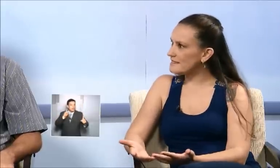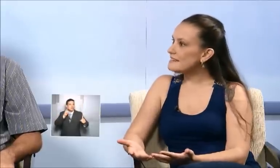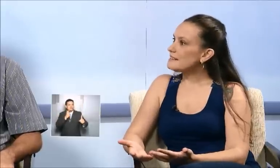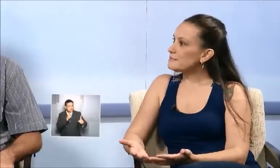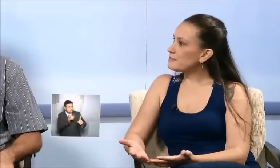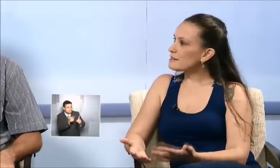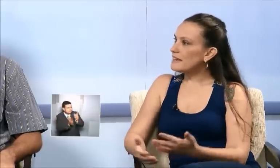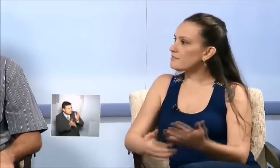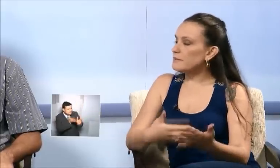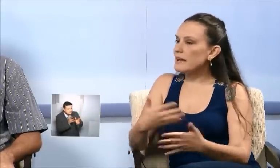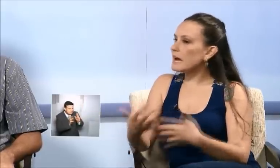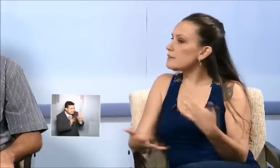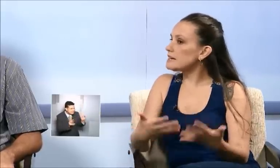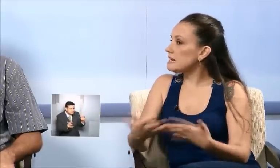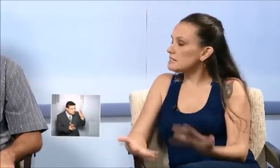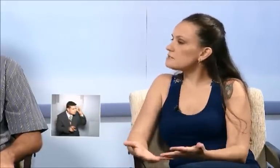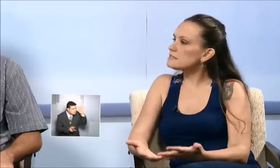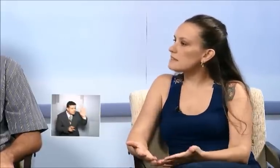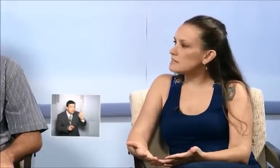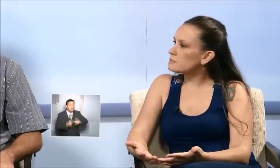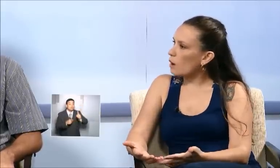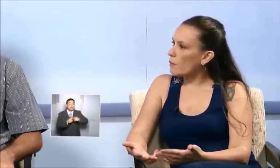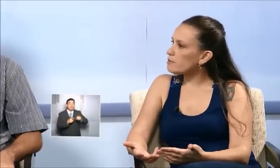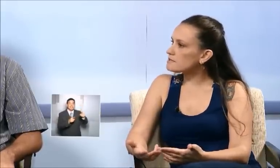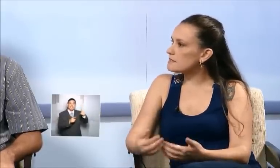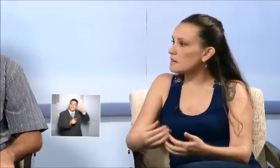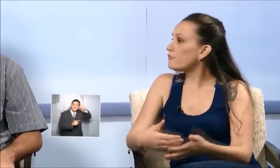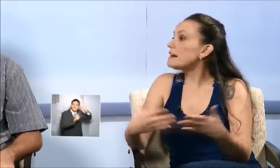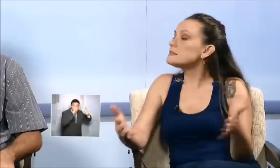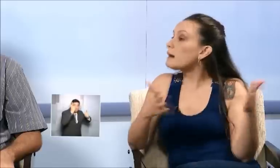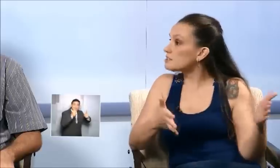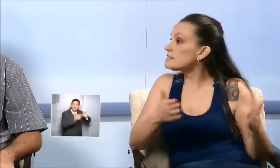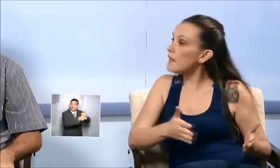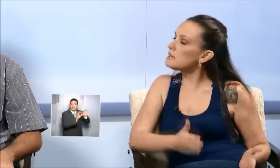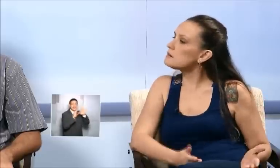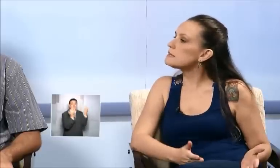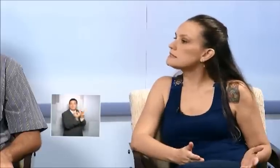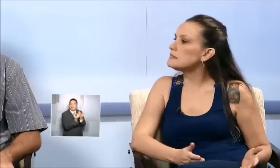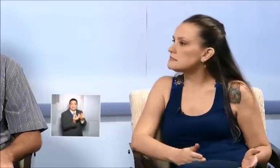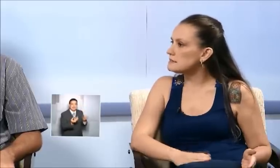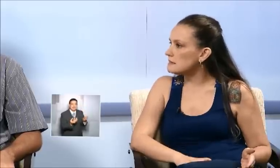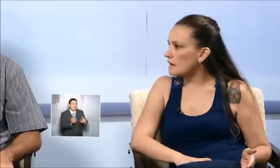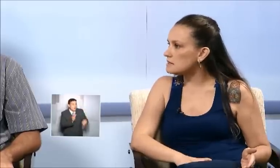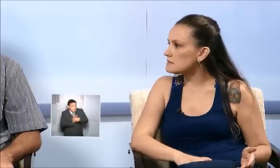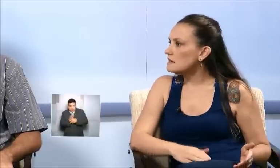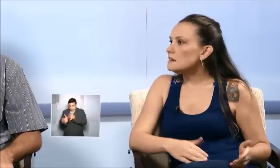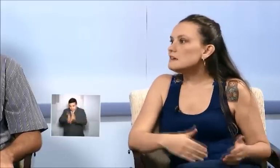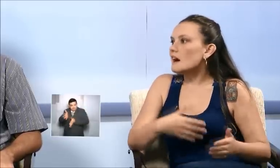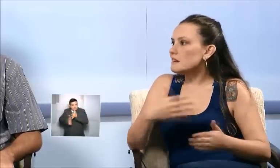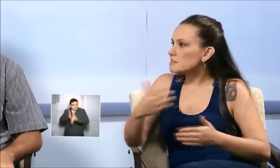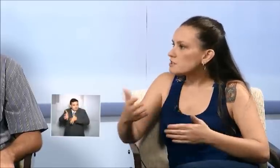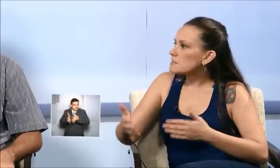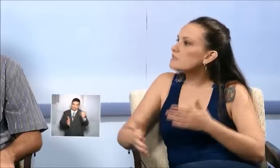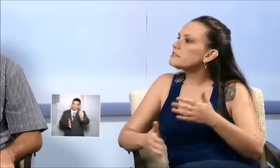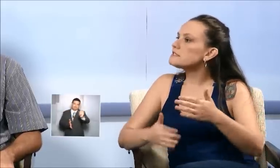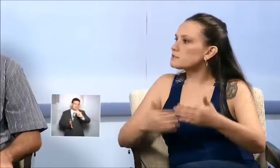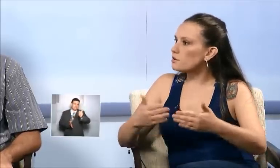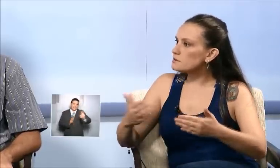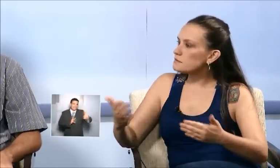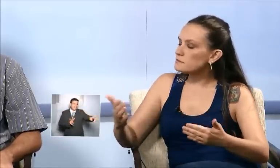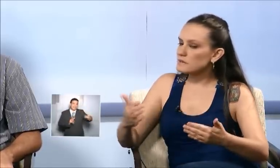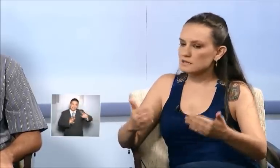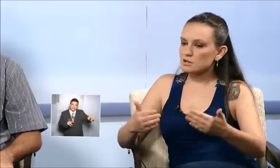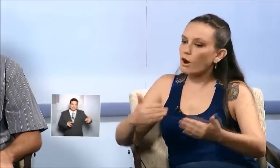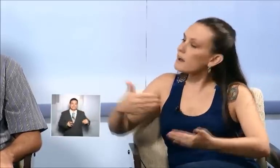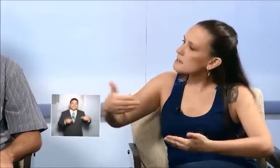falando. Entendi. Porque a família acaba criando sinais próprios que não fazem parte da língua brasileira de sinais. E aí a gente tem que fazer